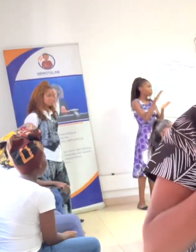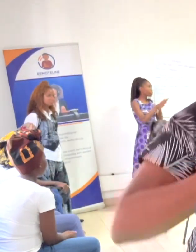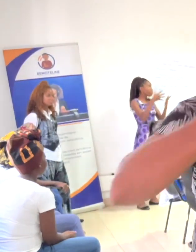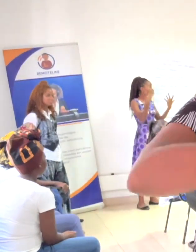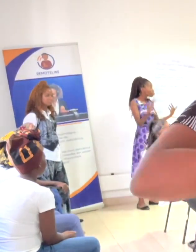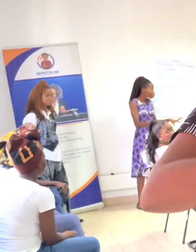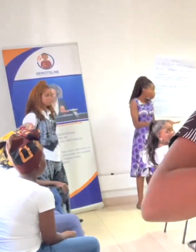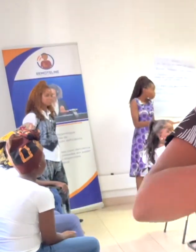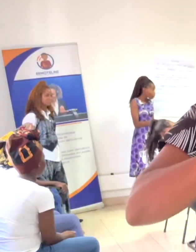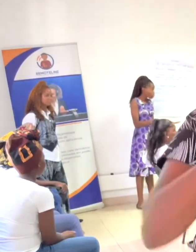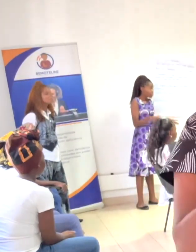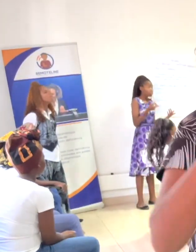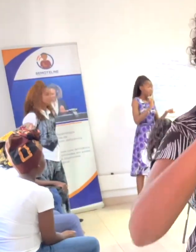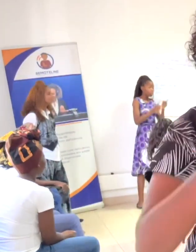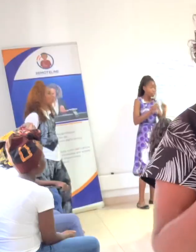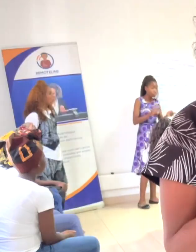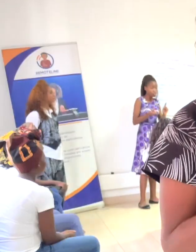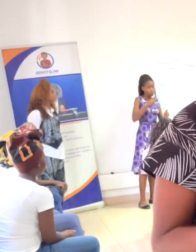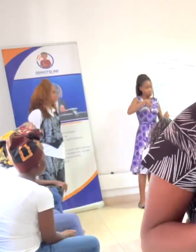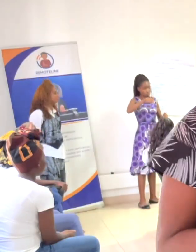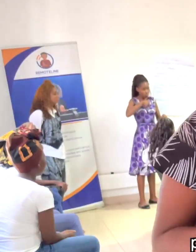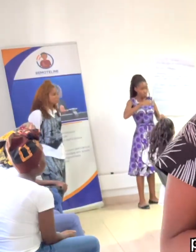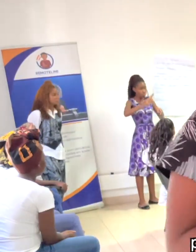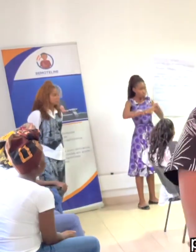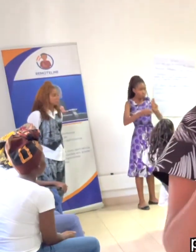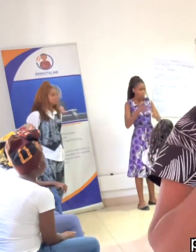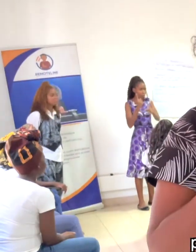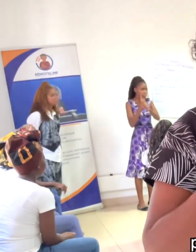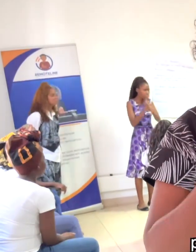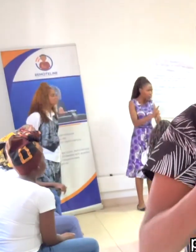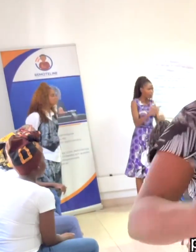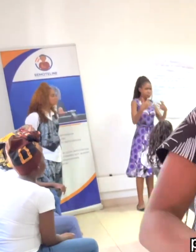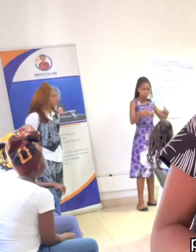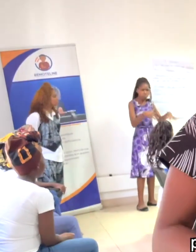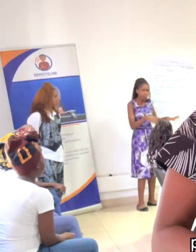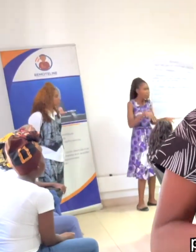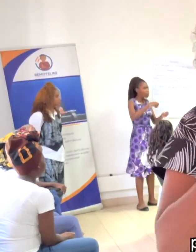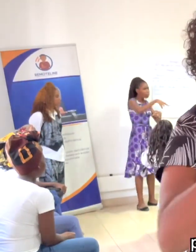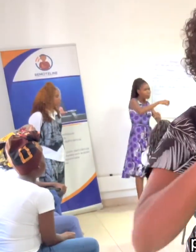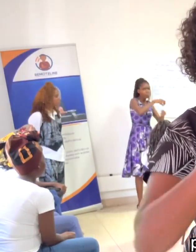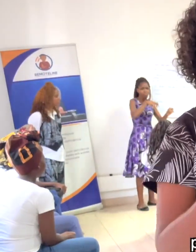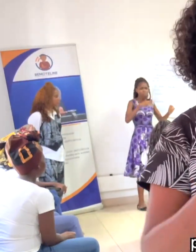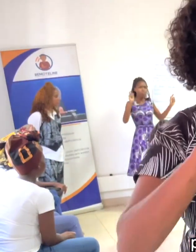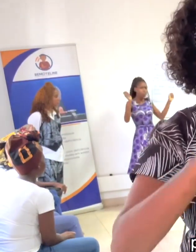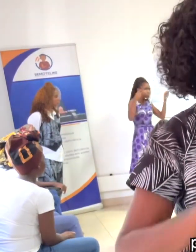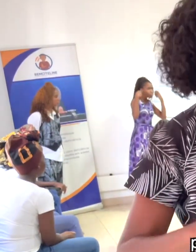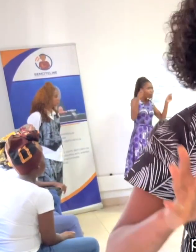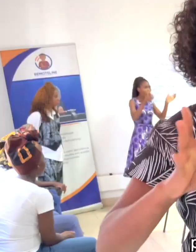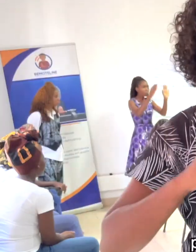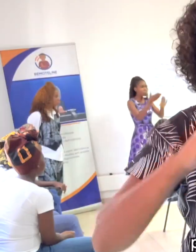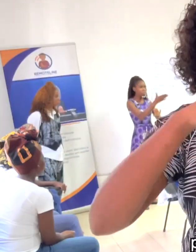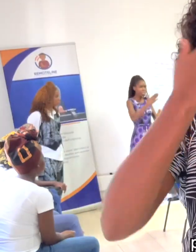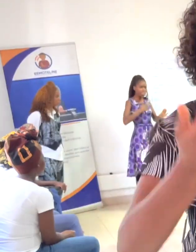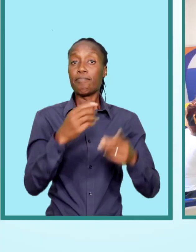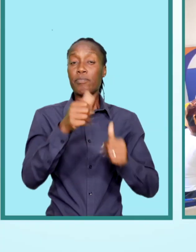ensinar as jovens surdas sobre o HIV, pois percebemos que muitas mulheres surdas não sabem sobre